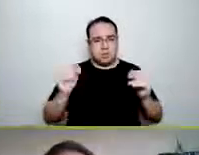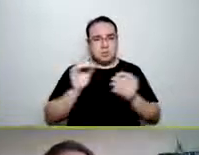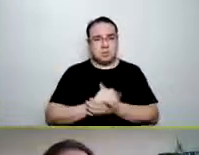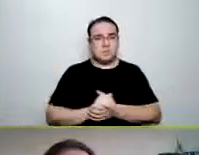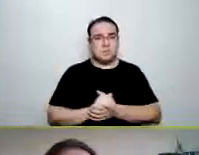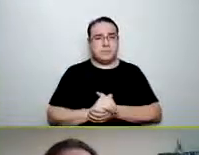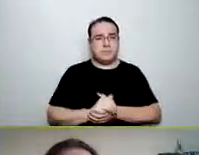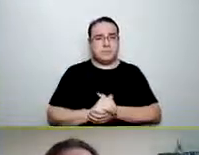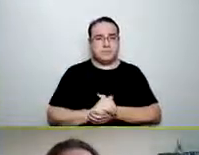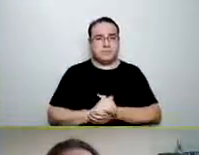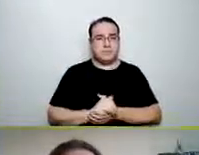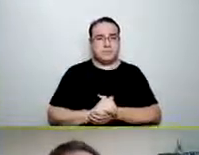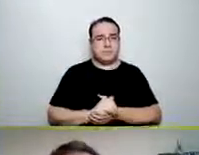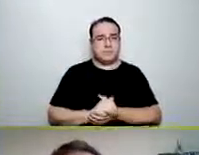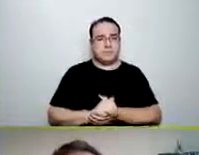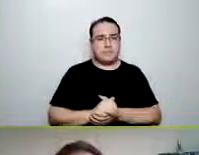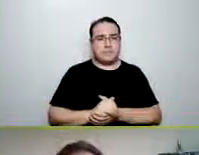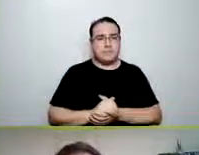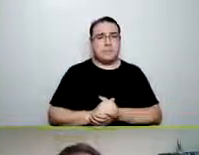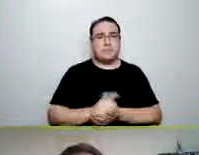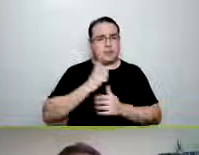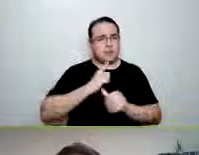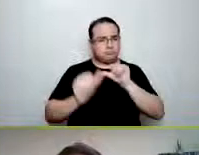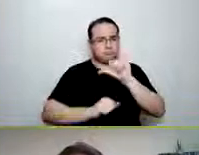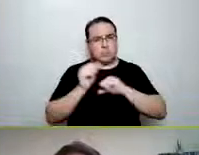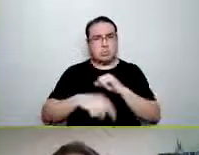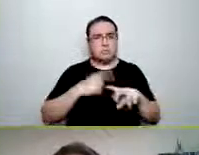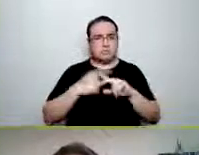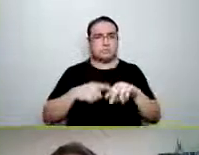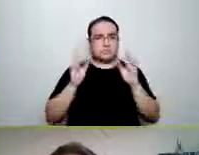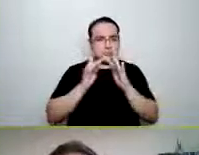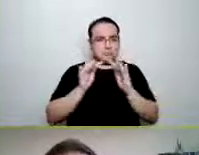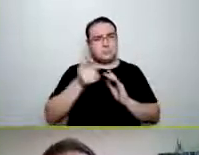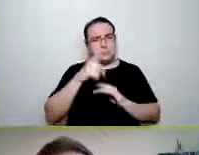inglês fez muitas mudanças por causa do contato com